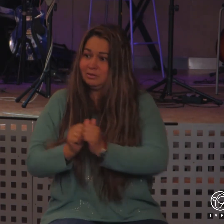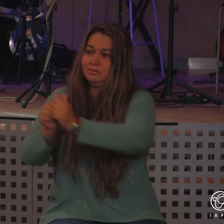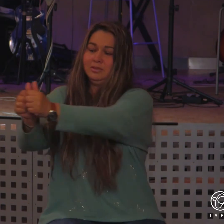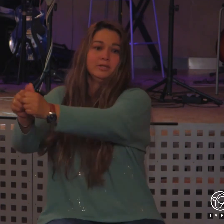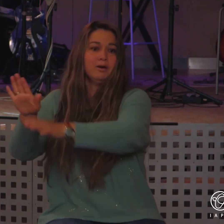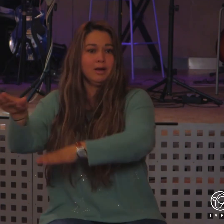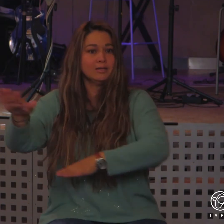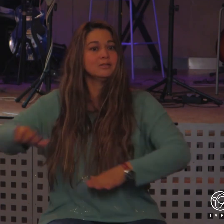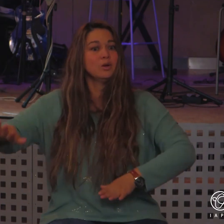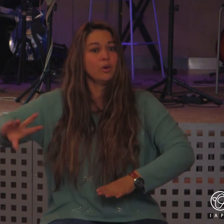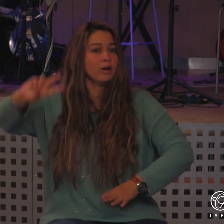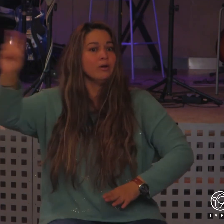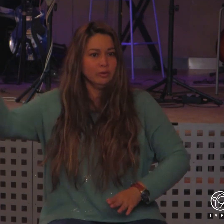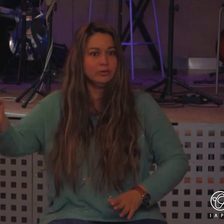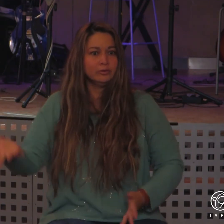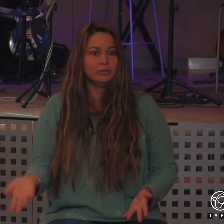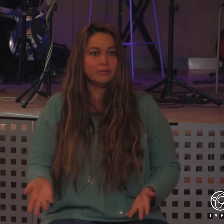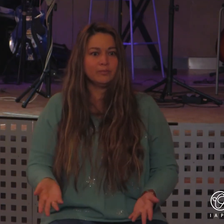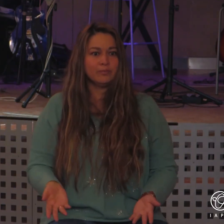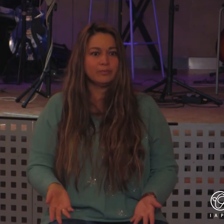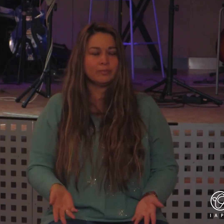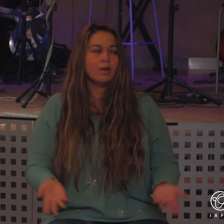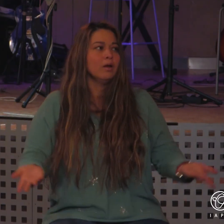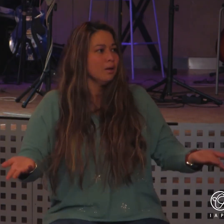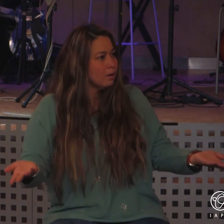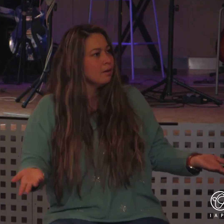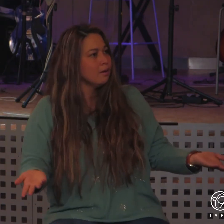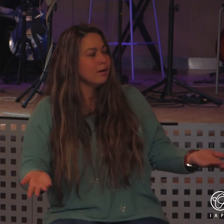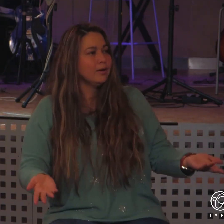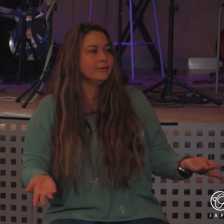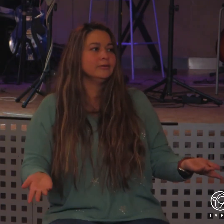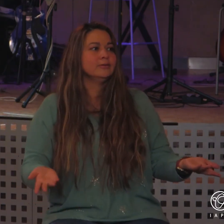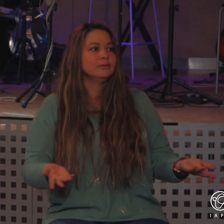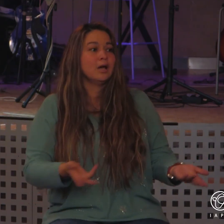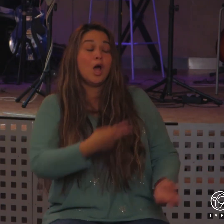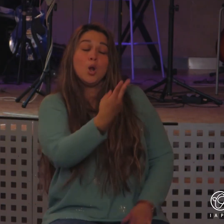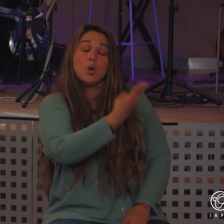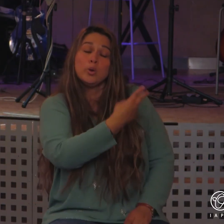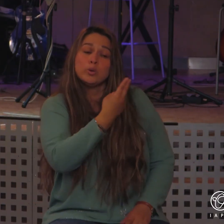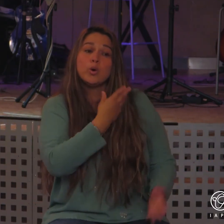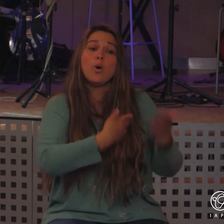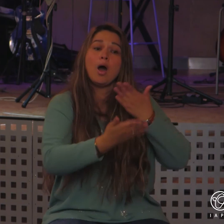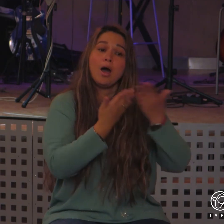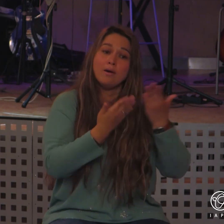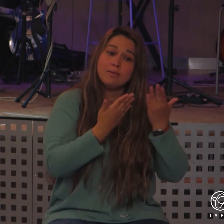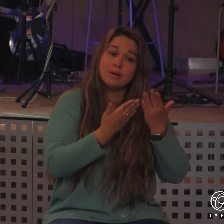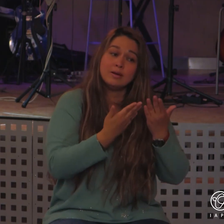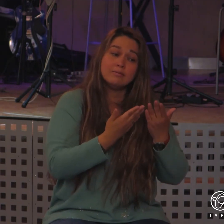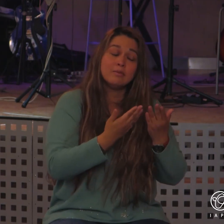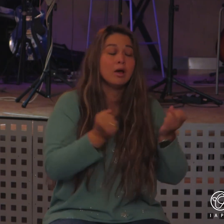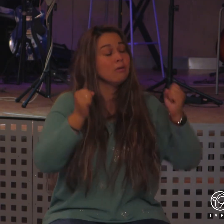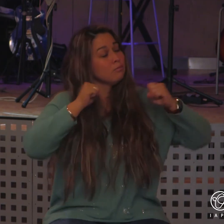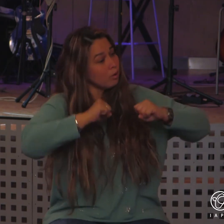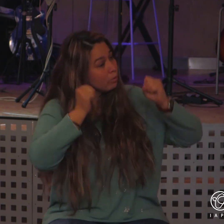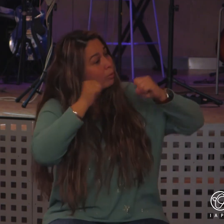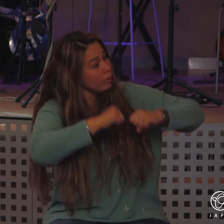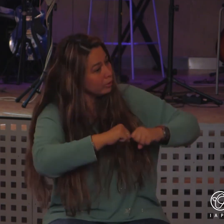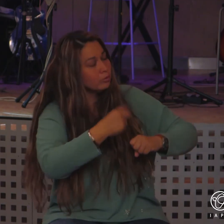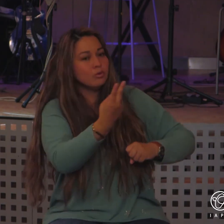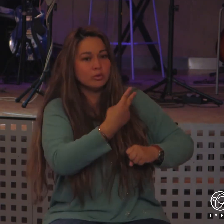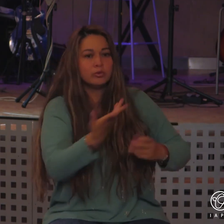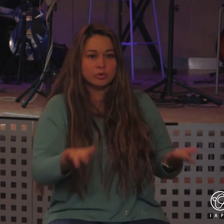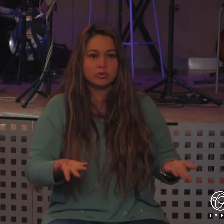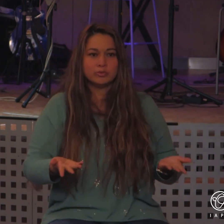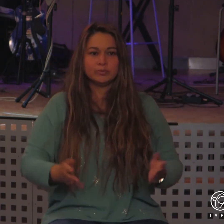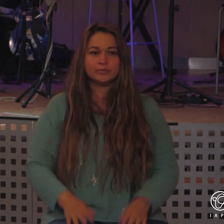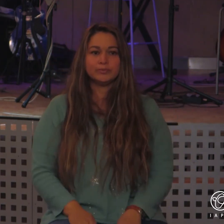Se confrontan, llegan a un acuerdo, y entonces Labán establece allí